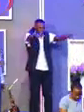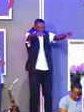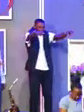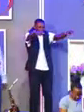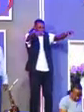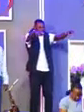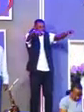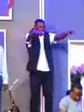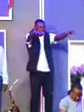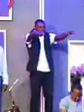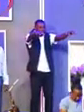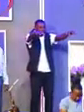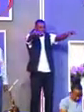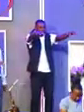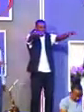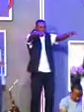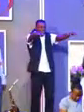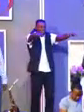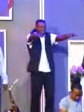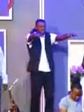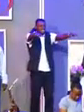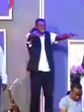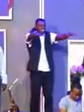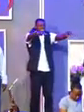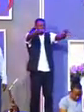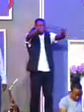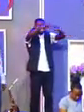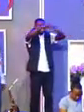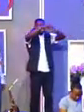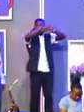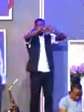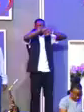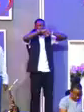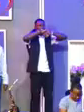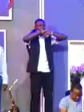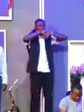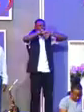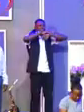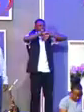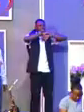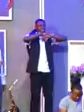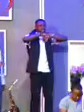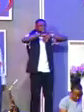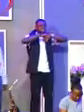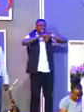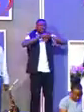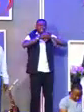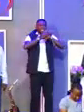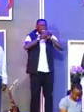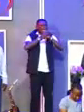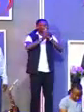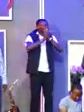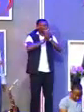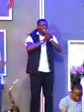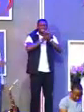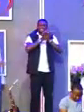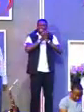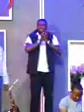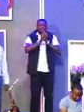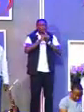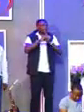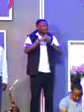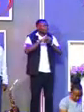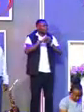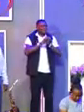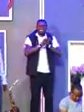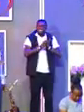bye balowooza mu mayindi zaabwe, obaoliawo omubi byagunja mu mmeme zaabwe. Tugoba